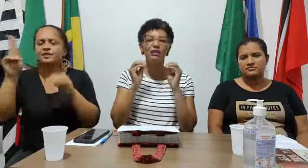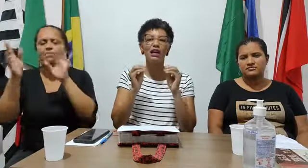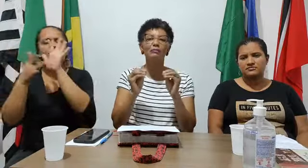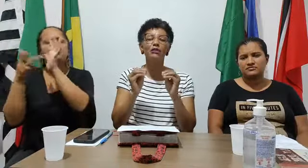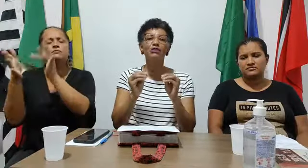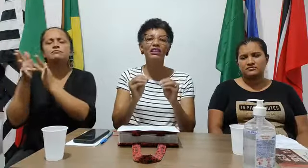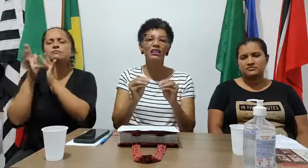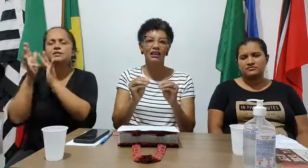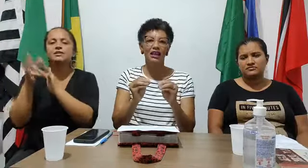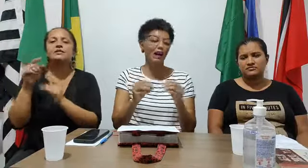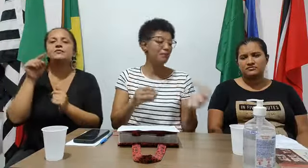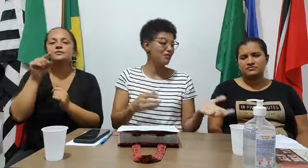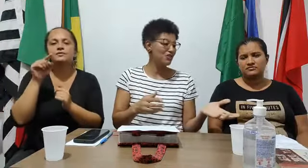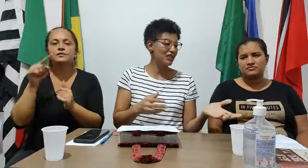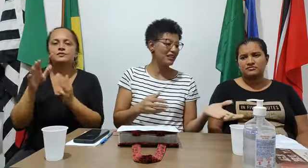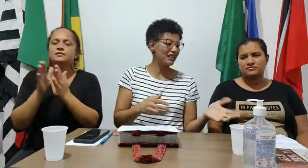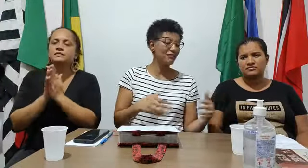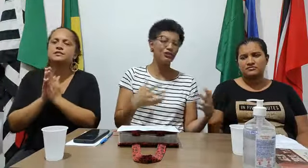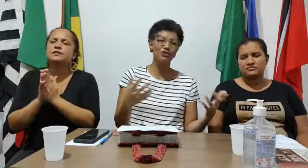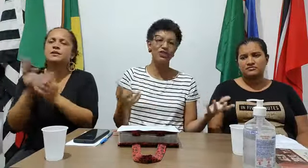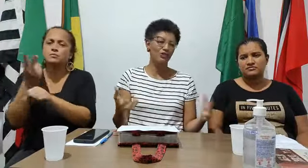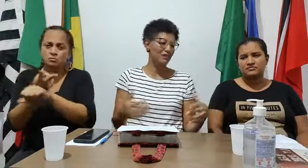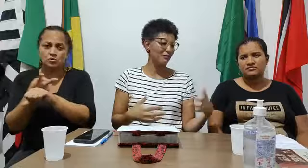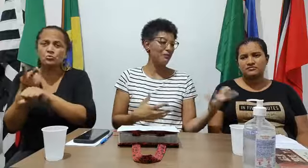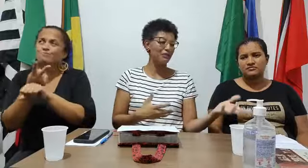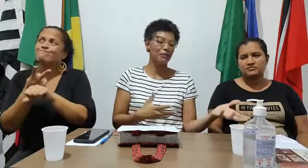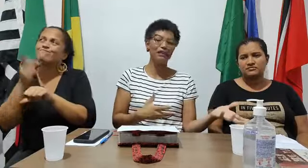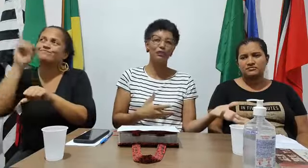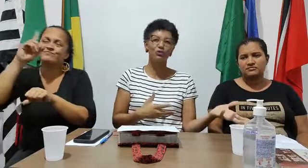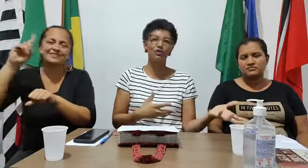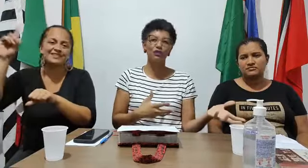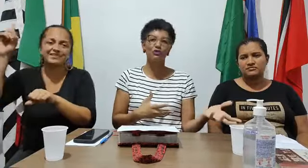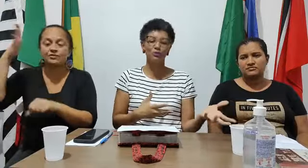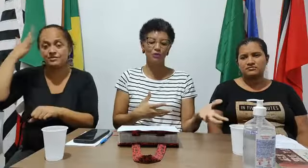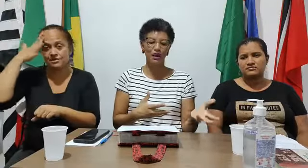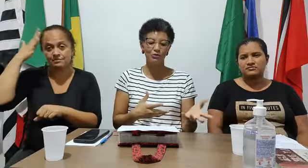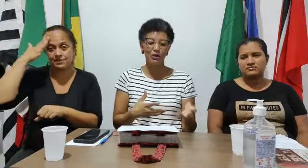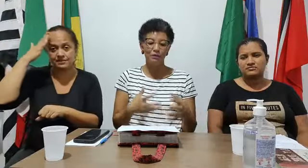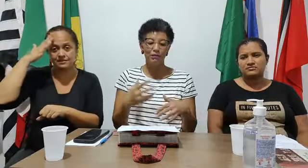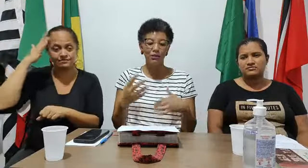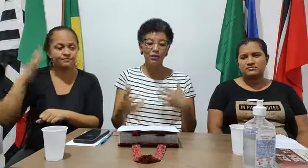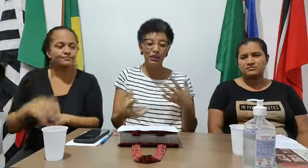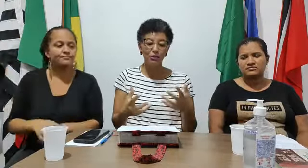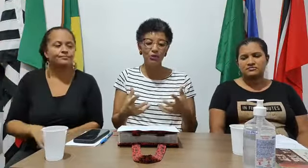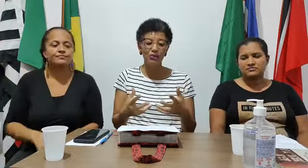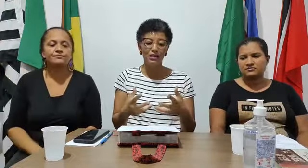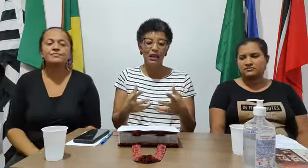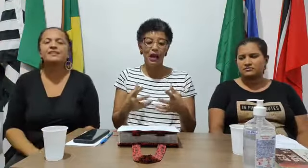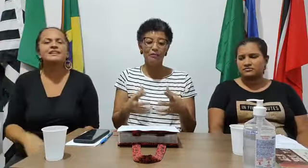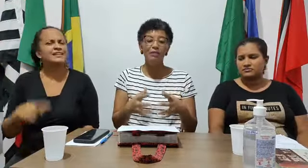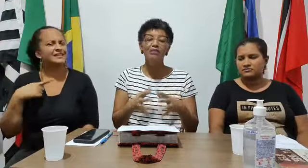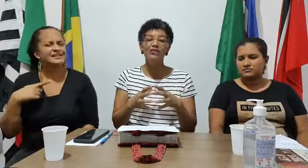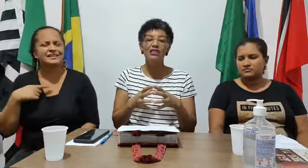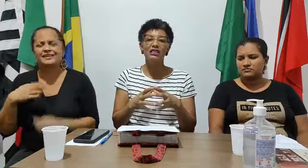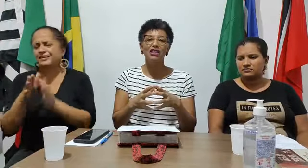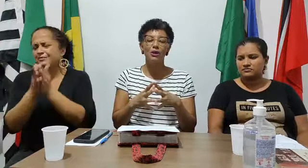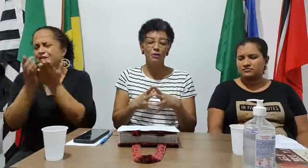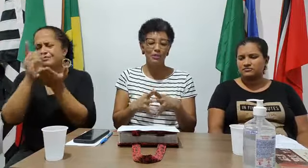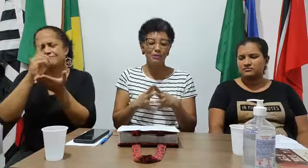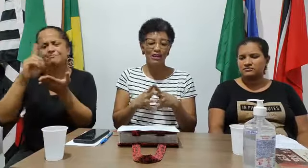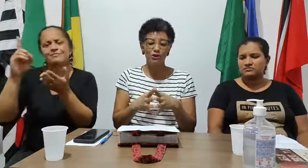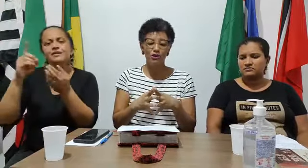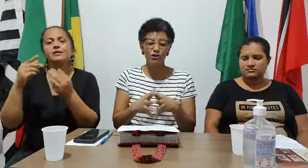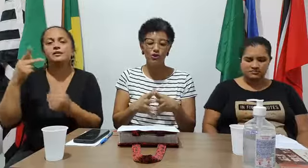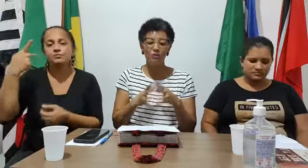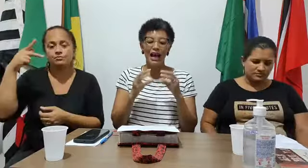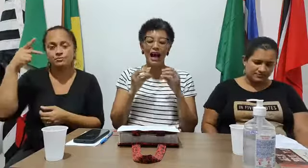Deus sabedoria. A Bíblia diz, né? Tem vários textos, a Fabi vai também ler alguns textos de Provérbios, mas eu anotei alguns. A Bíblia diz assim, ó, em